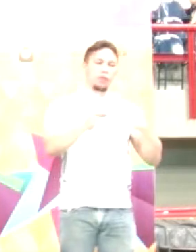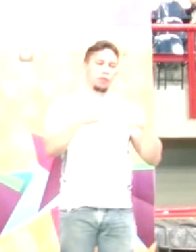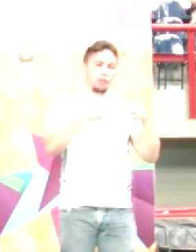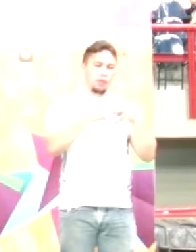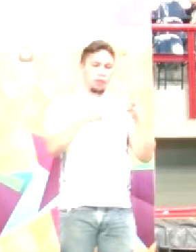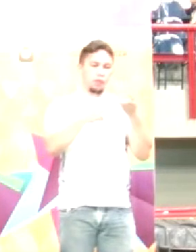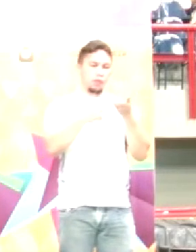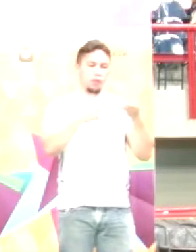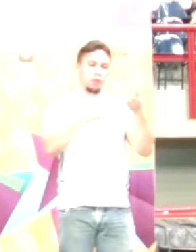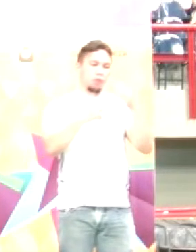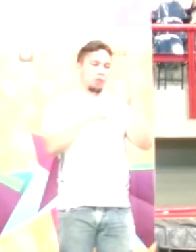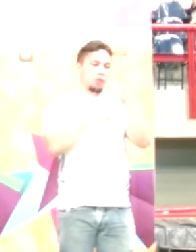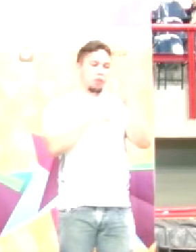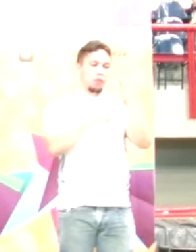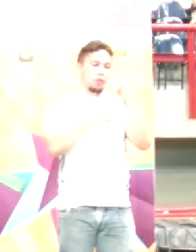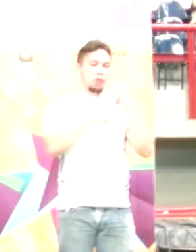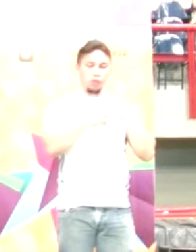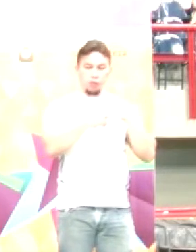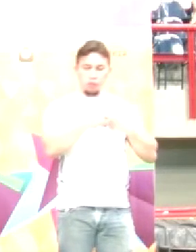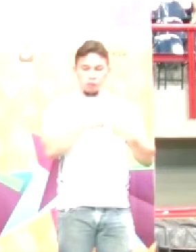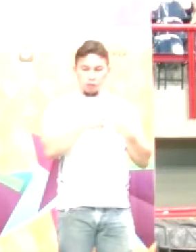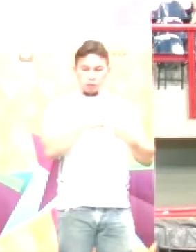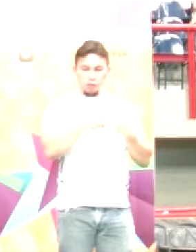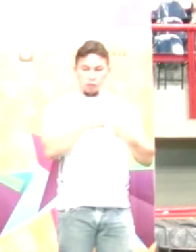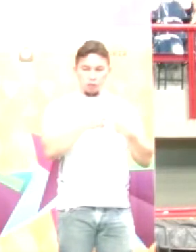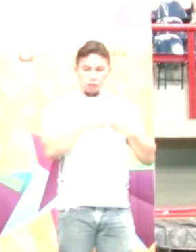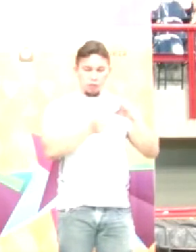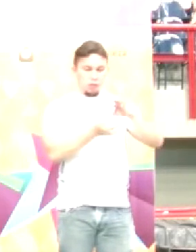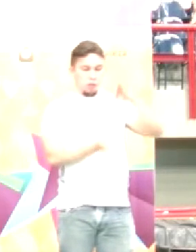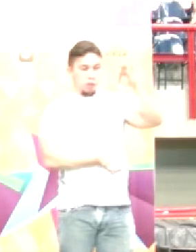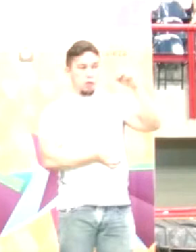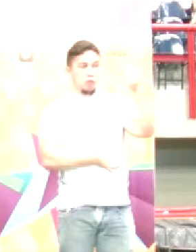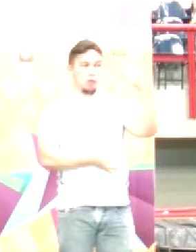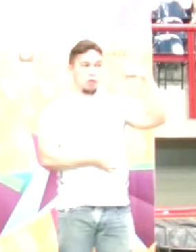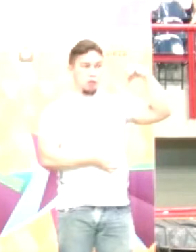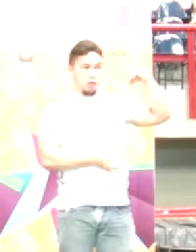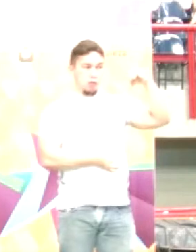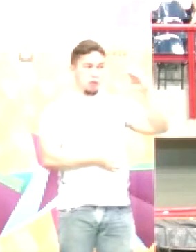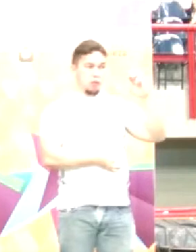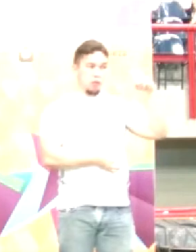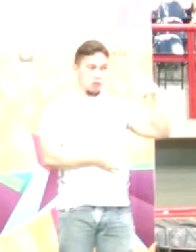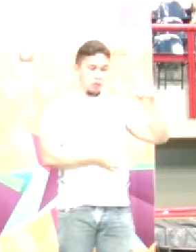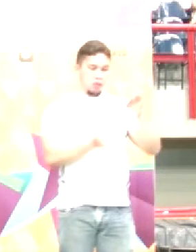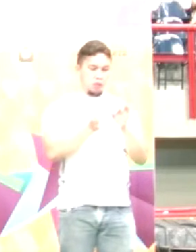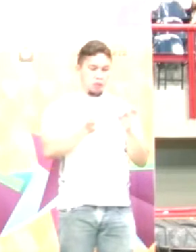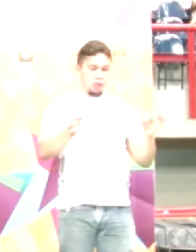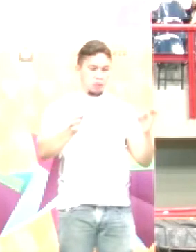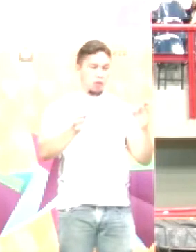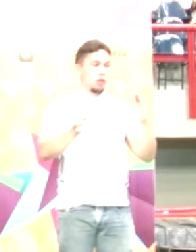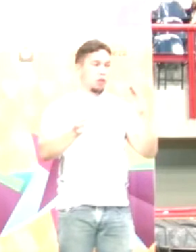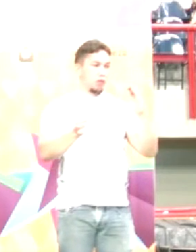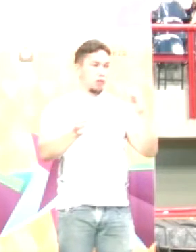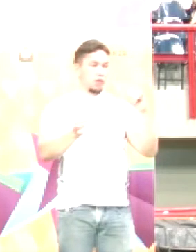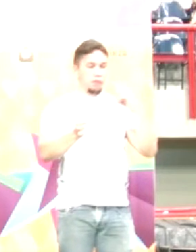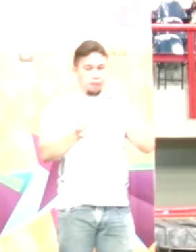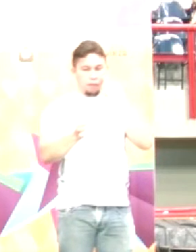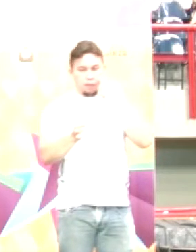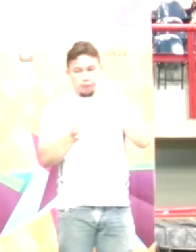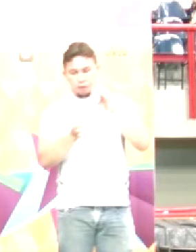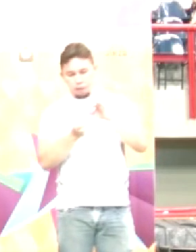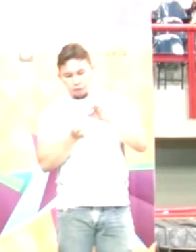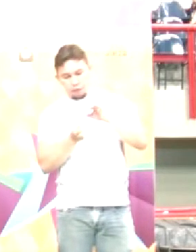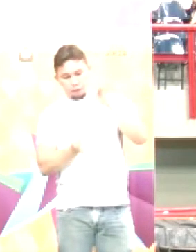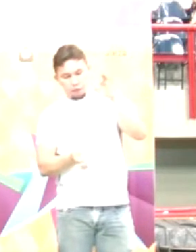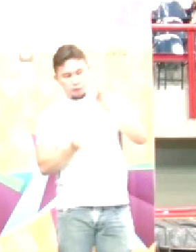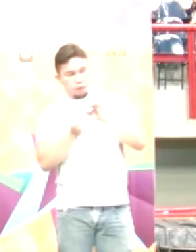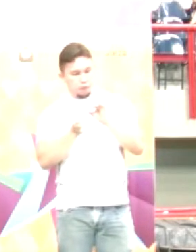parafina. O que mais? Ela tem 19 centímetros de altura e 6 centímetros de aresta da base.